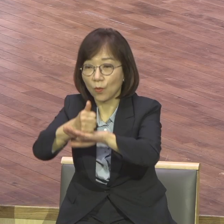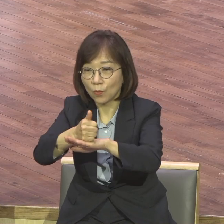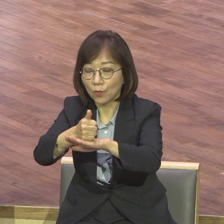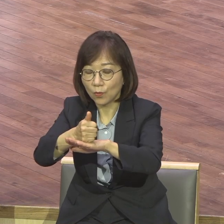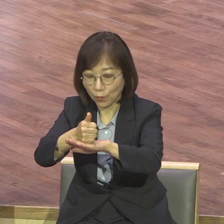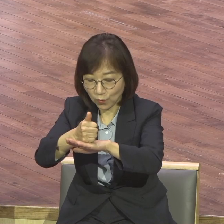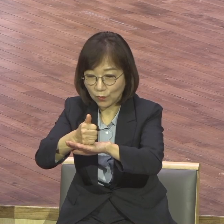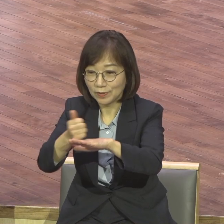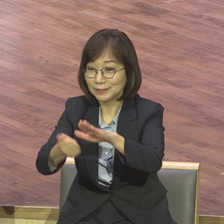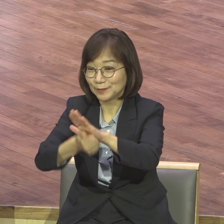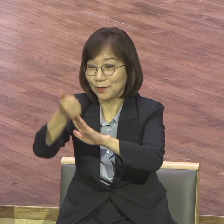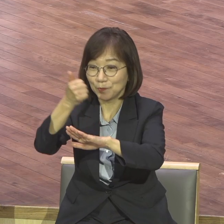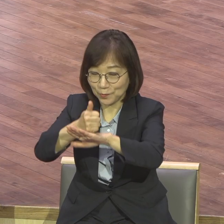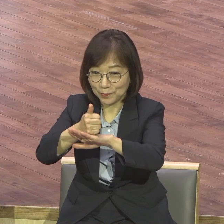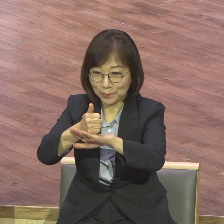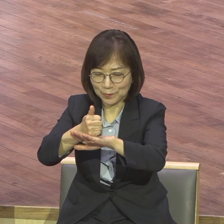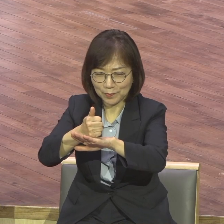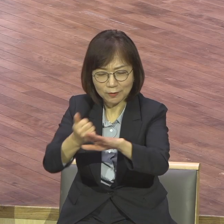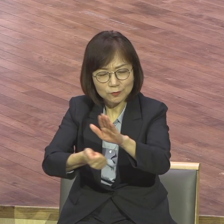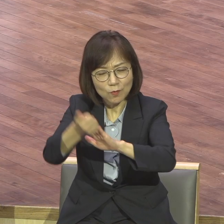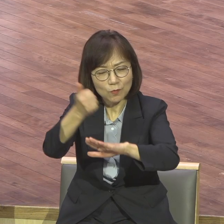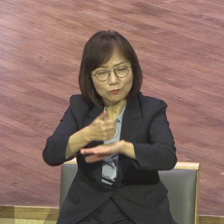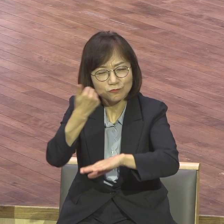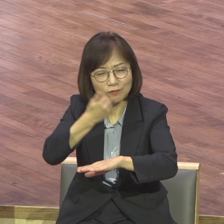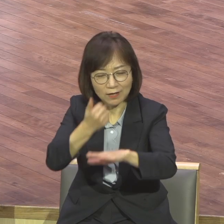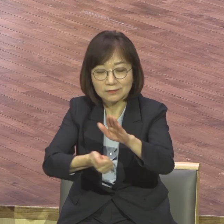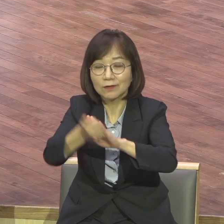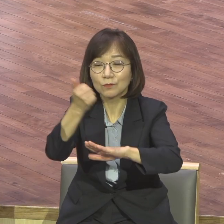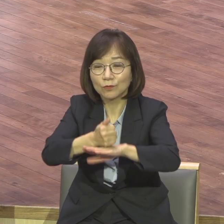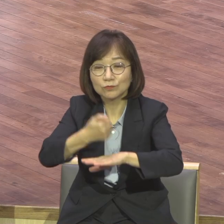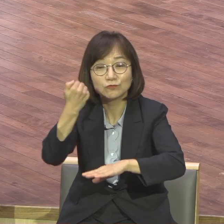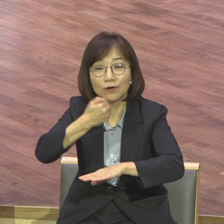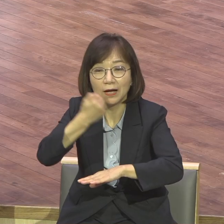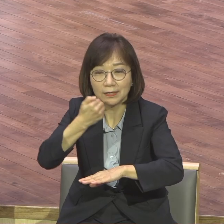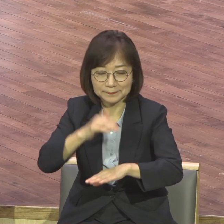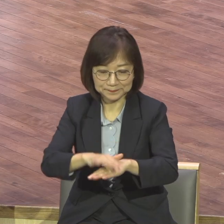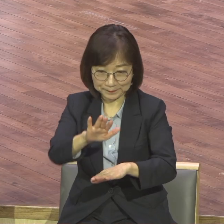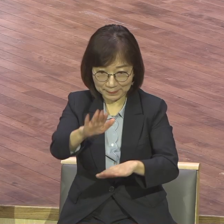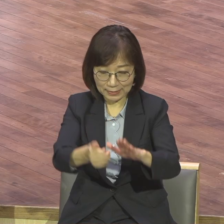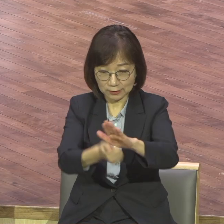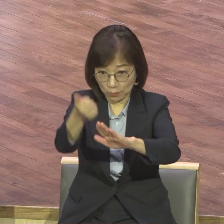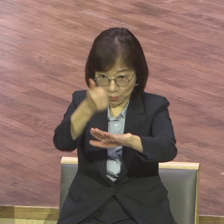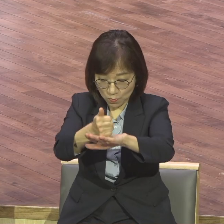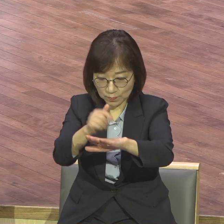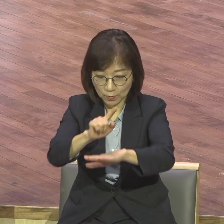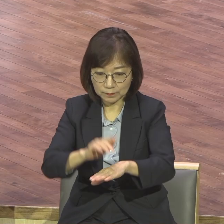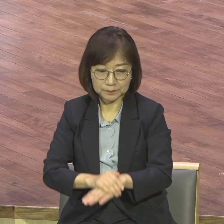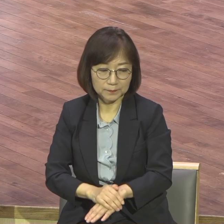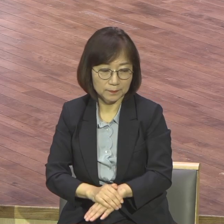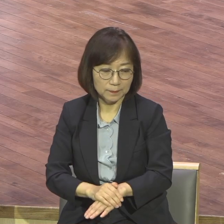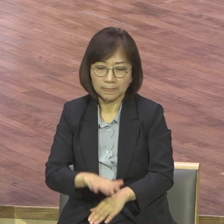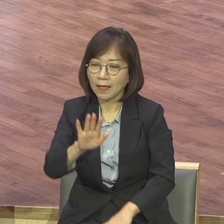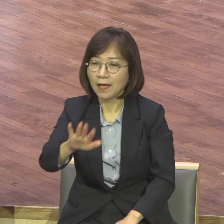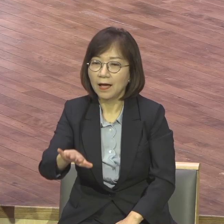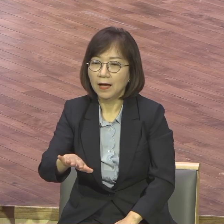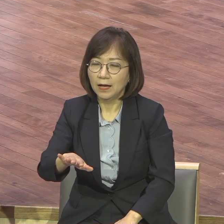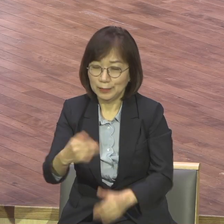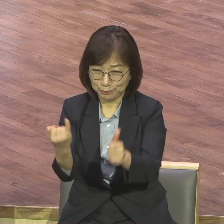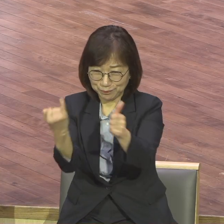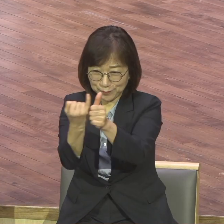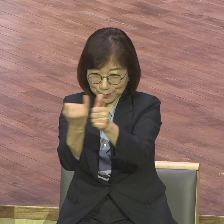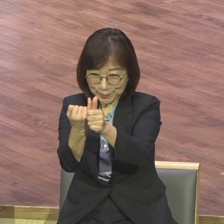했습니다. 성공 누가 성공자냐? 성공이란 당신의